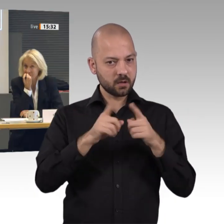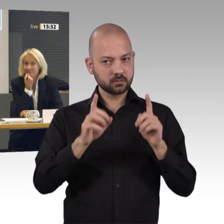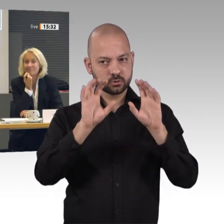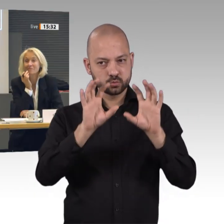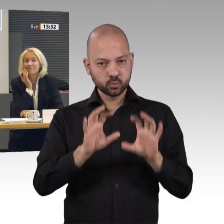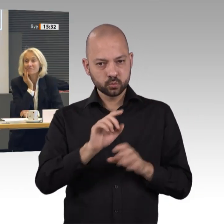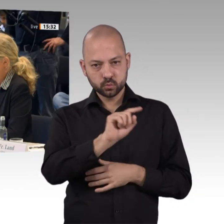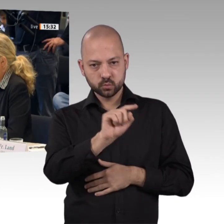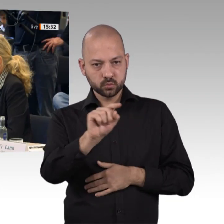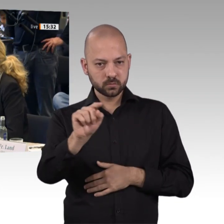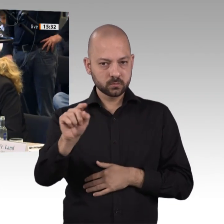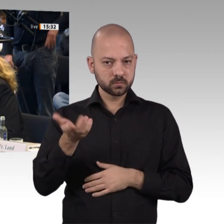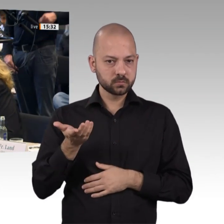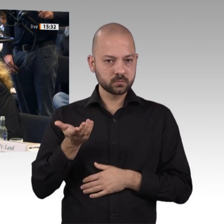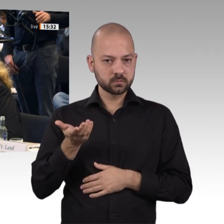Welke, bitte.